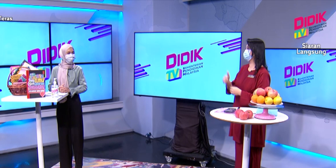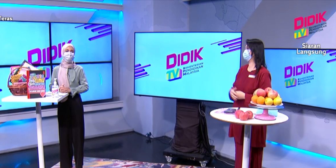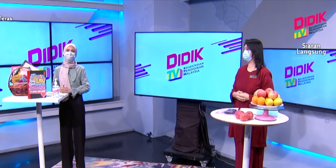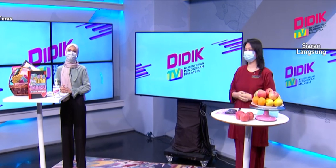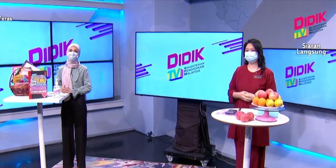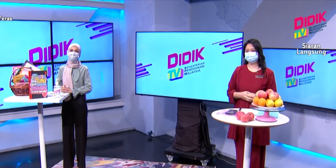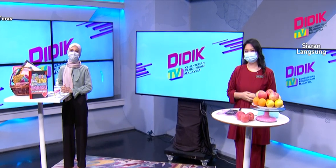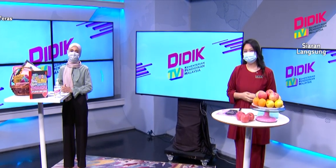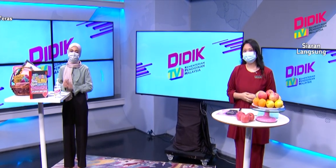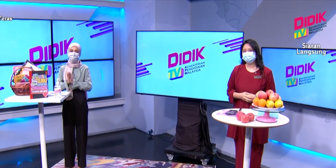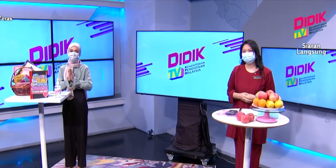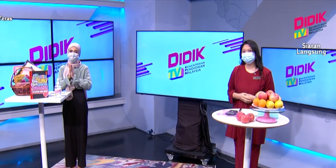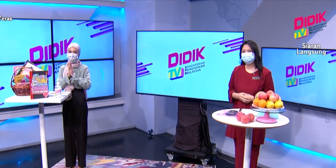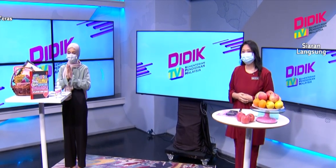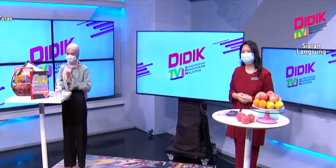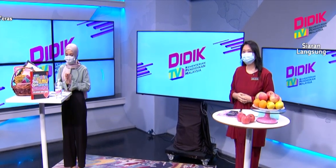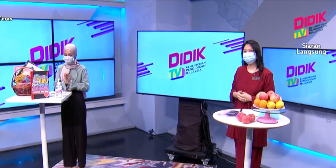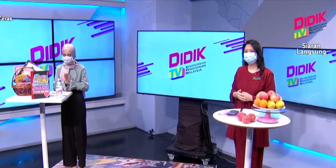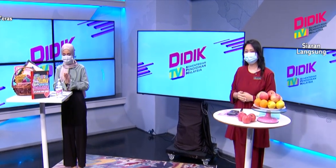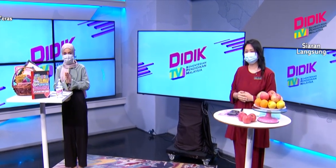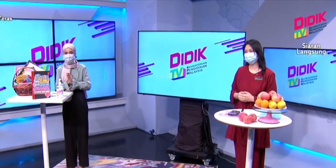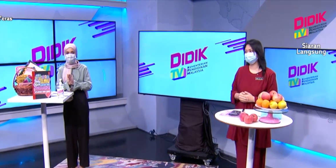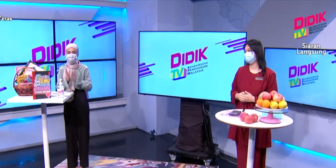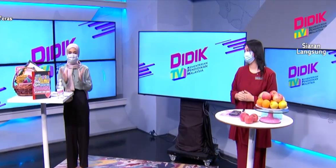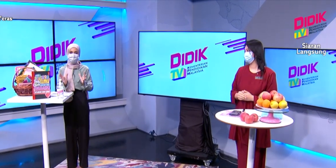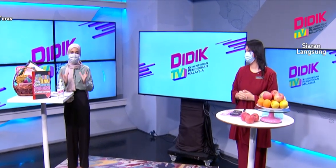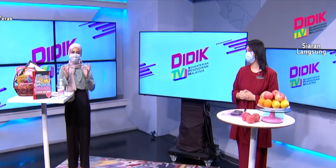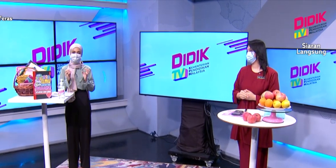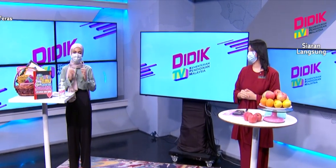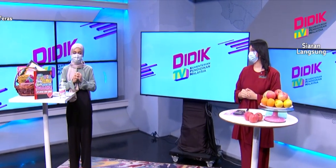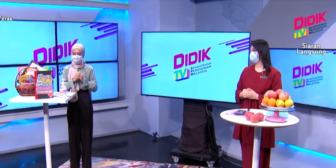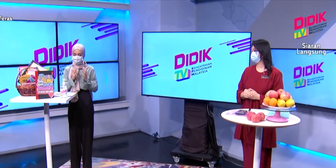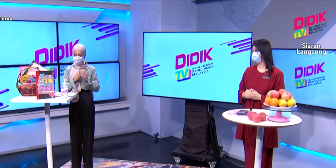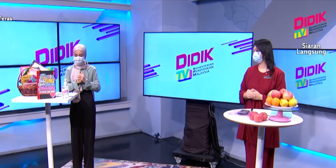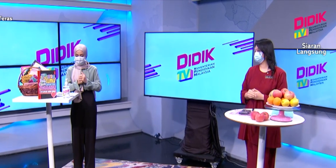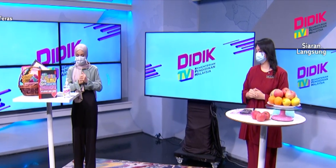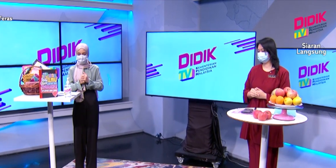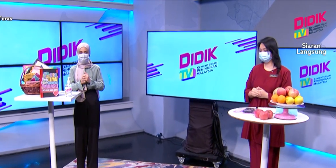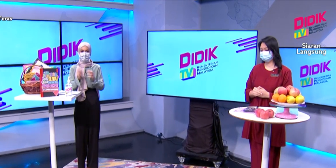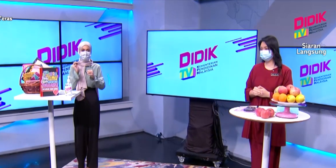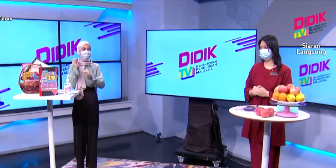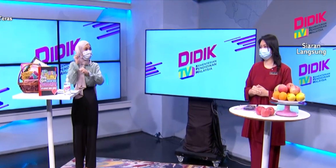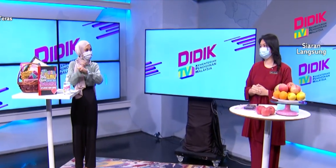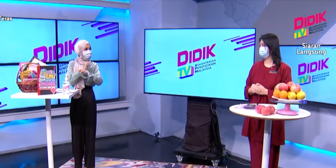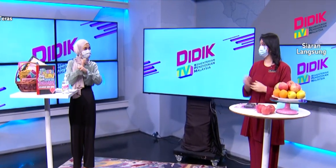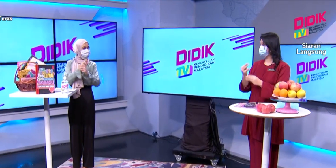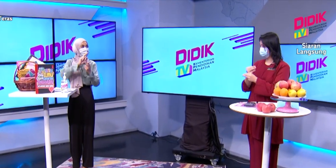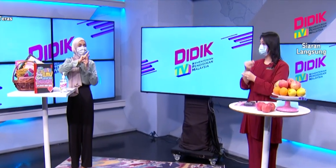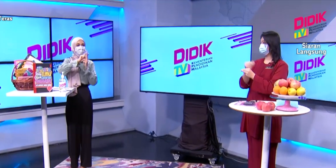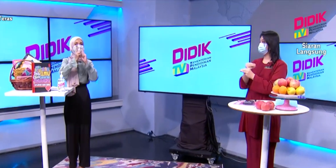cung Kowe lagi sego kuliner pernah berada diteras Solo ini dan hari ini kita enak badan satu topik yang lain yaitu Ahmad tematik.sd